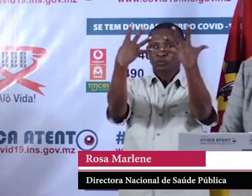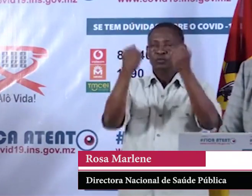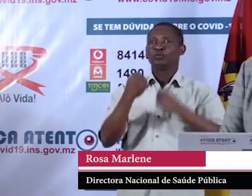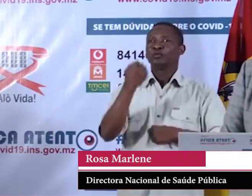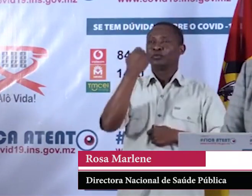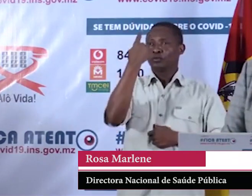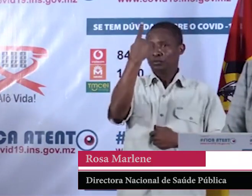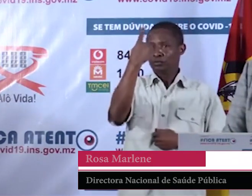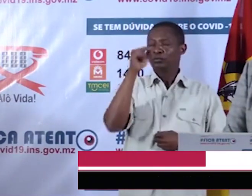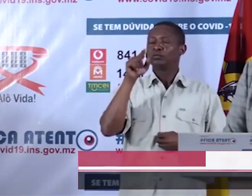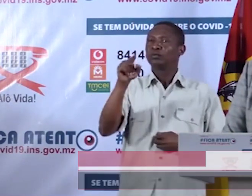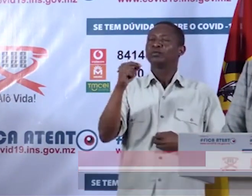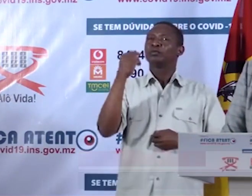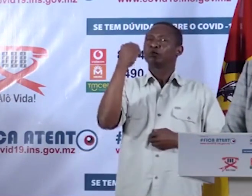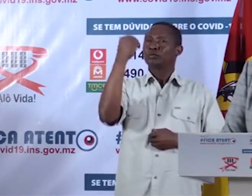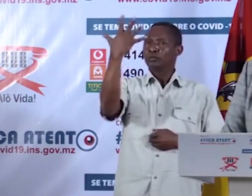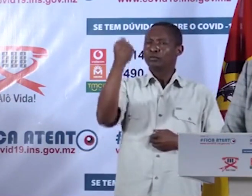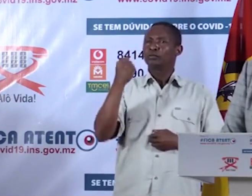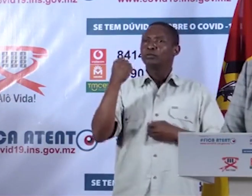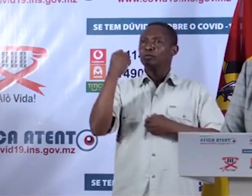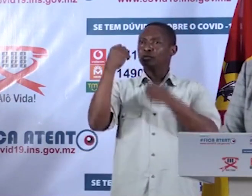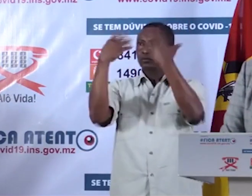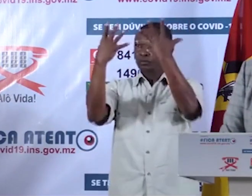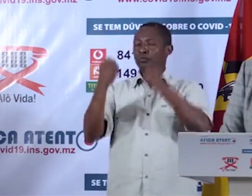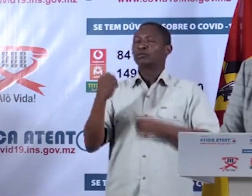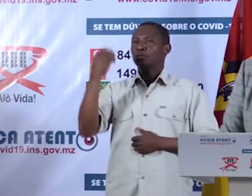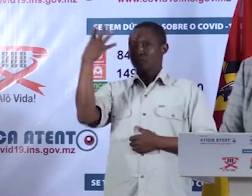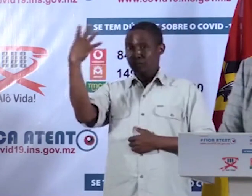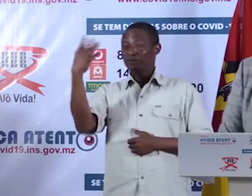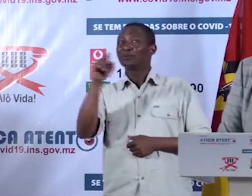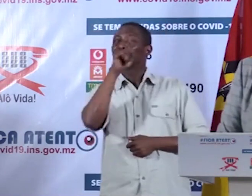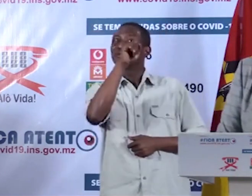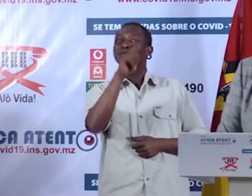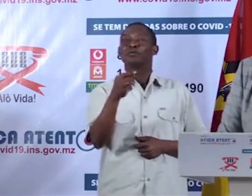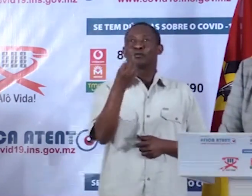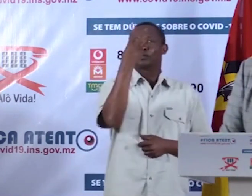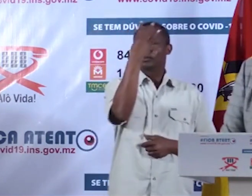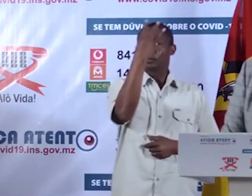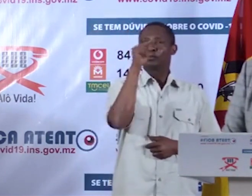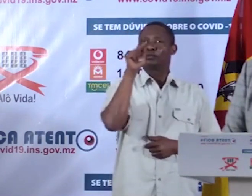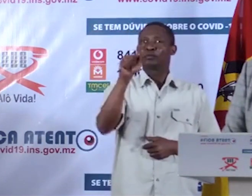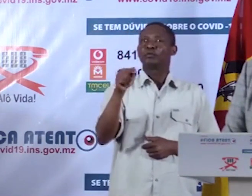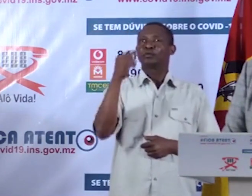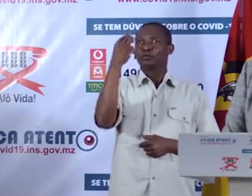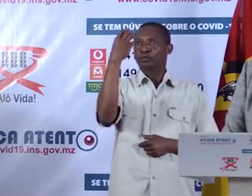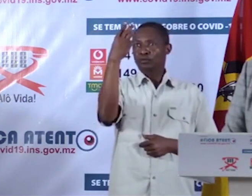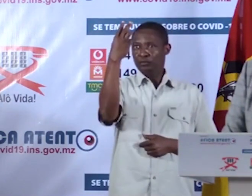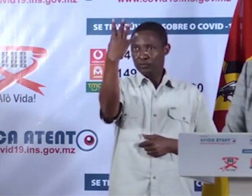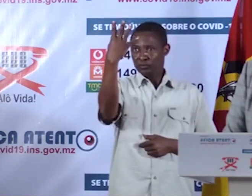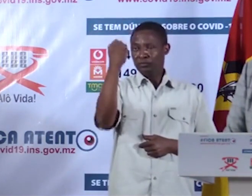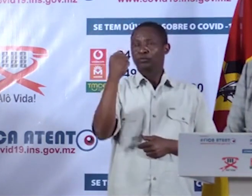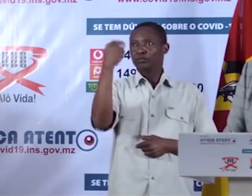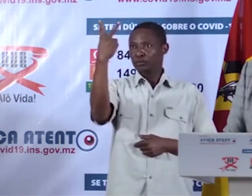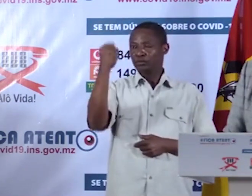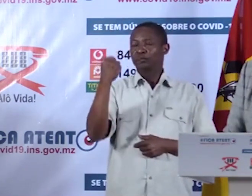91.598 casos de Covid-19, dos quais 3.426 foram notificados nas últimas 24